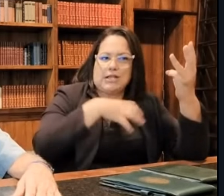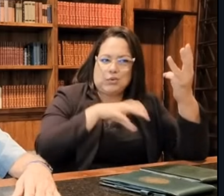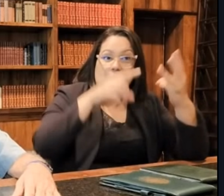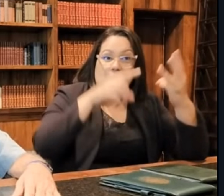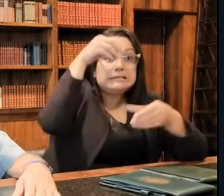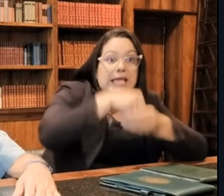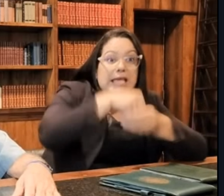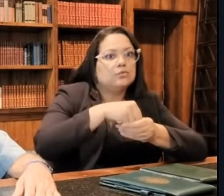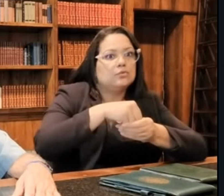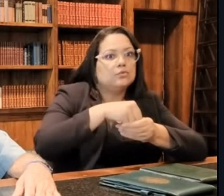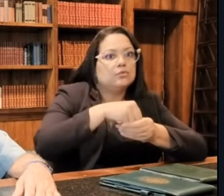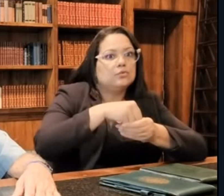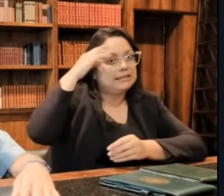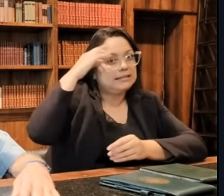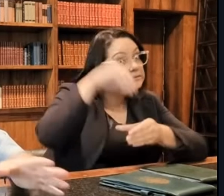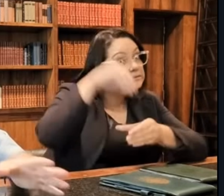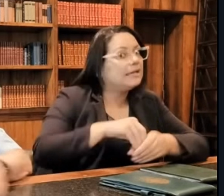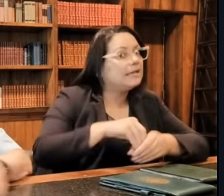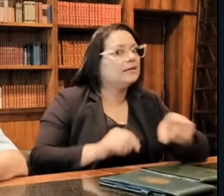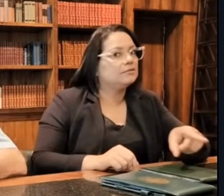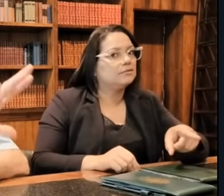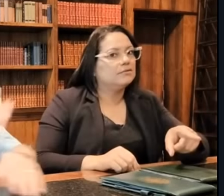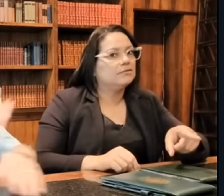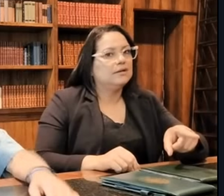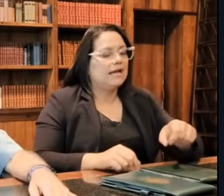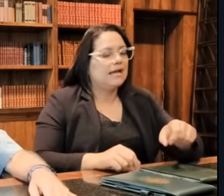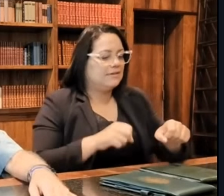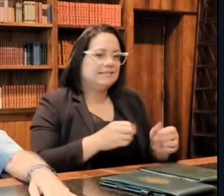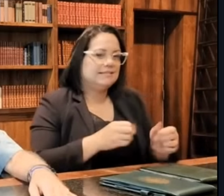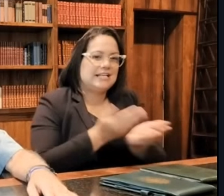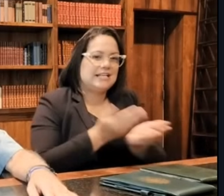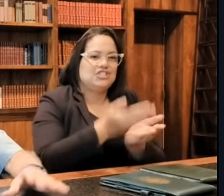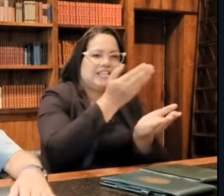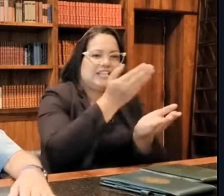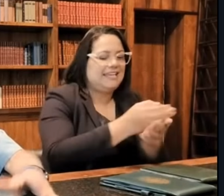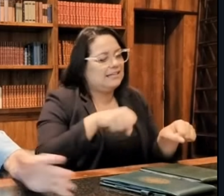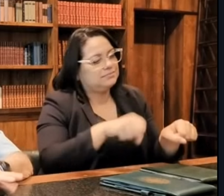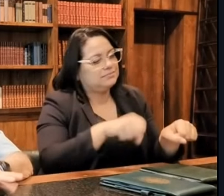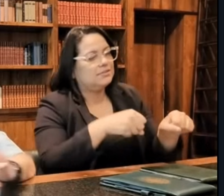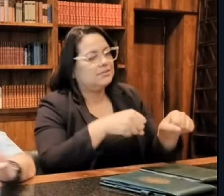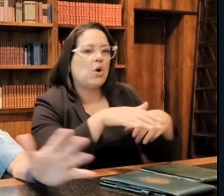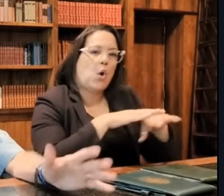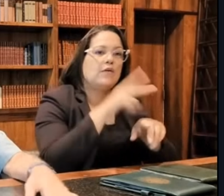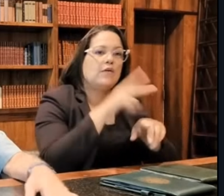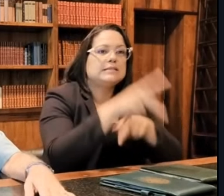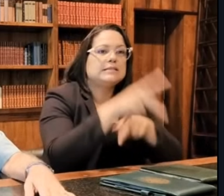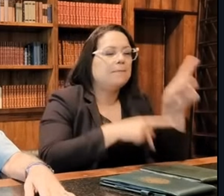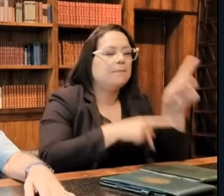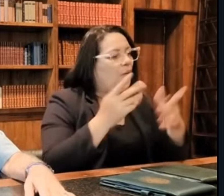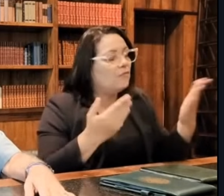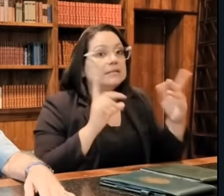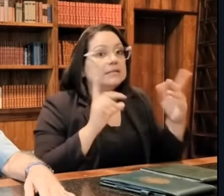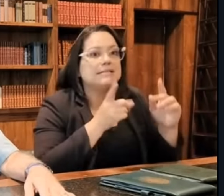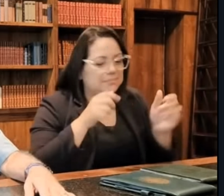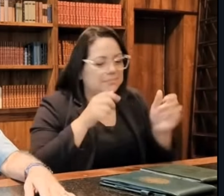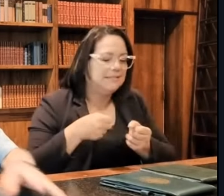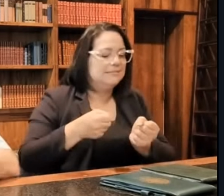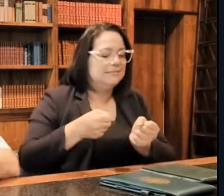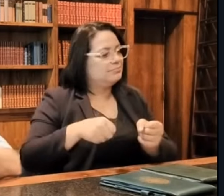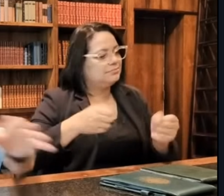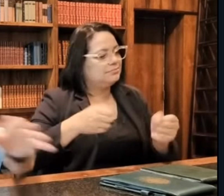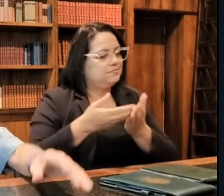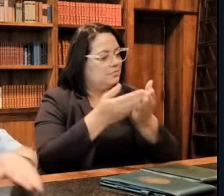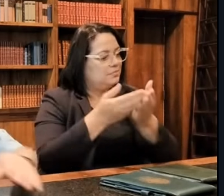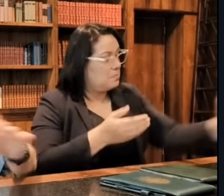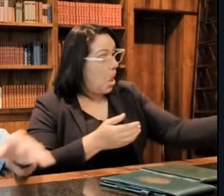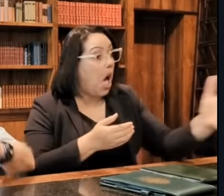quartel. Não, passei, peguei, dar uma volta de jet ski, conversar com o povo na praia, sempre muito bem recebido, de moto